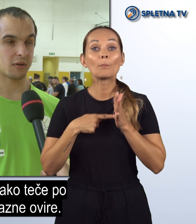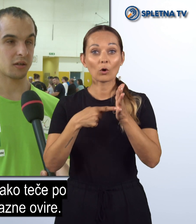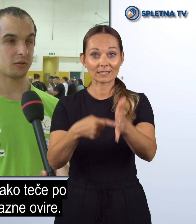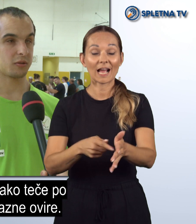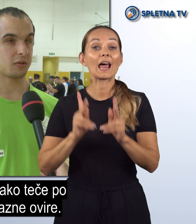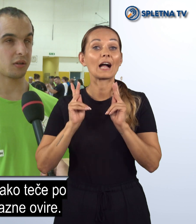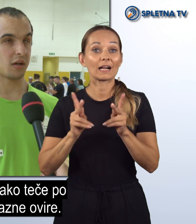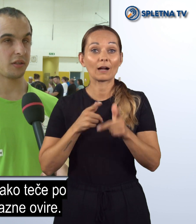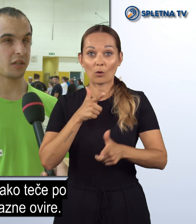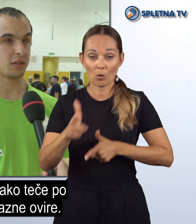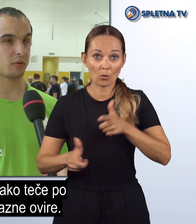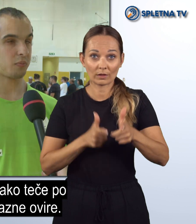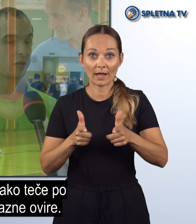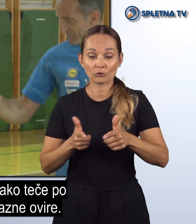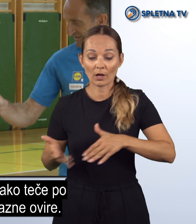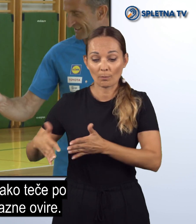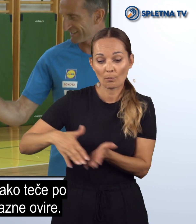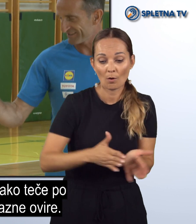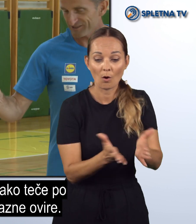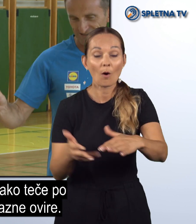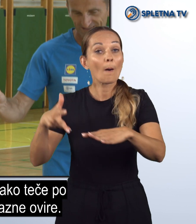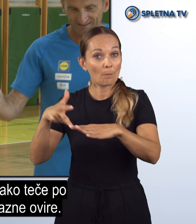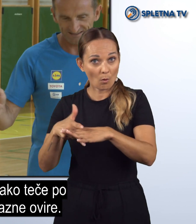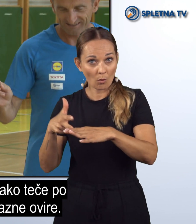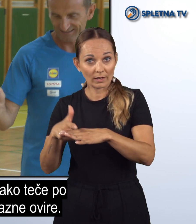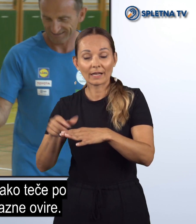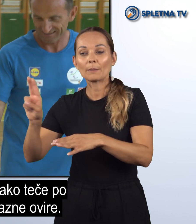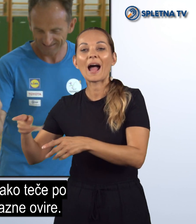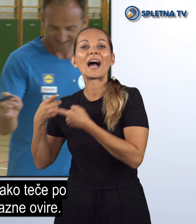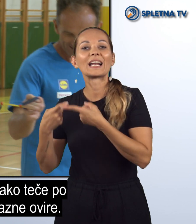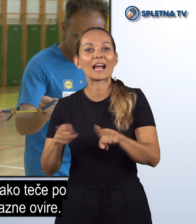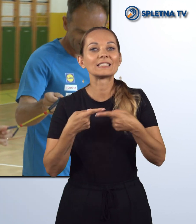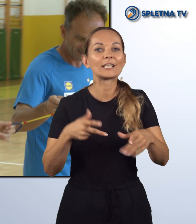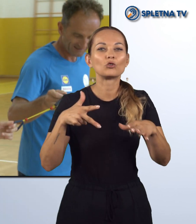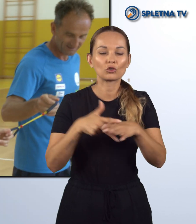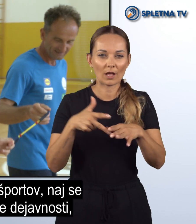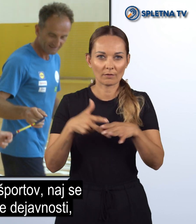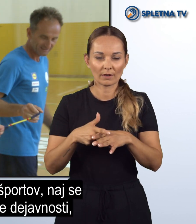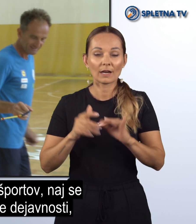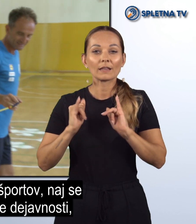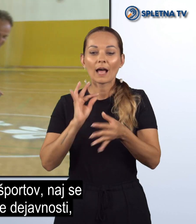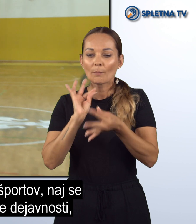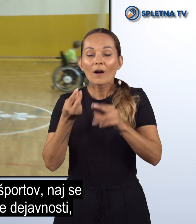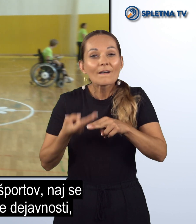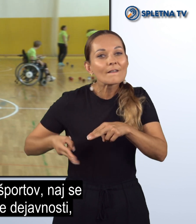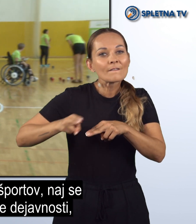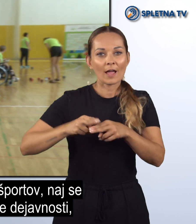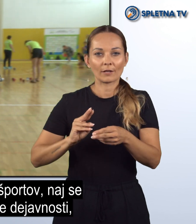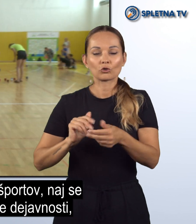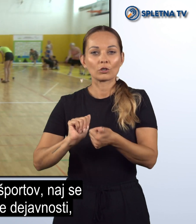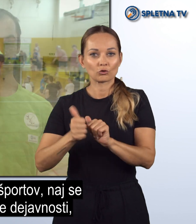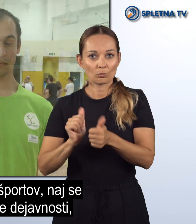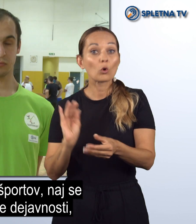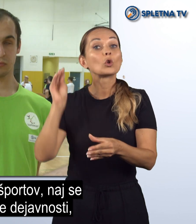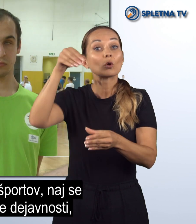Pokazala sva, kako teče po poligonu, čez razne ovire. Naj jih poskušajo več športov, naj